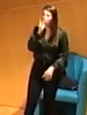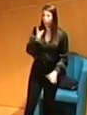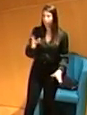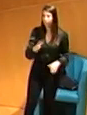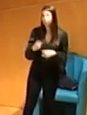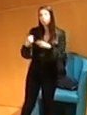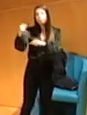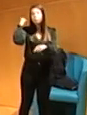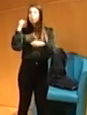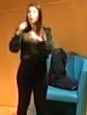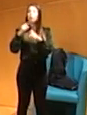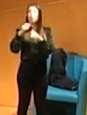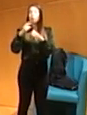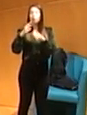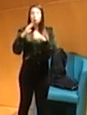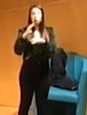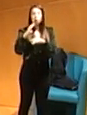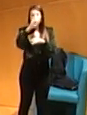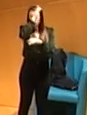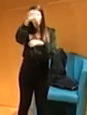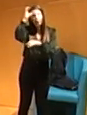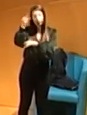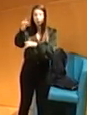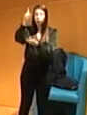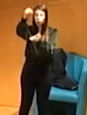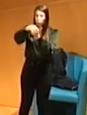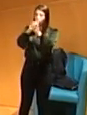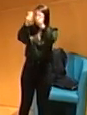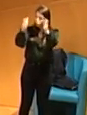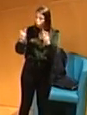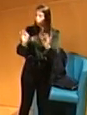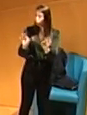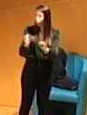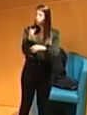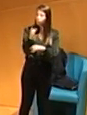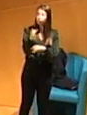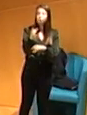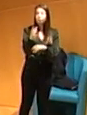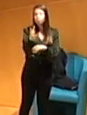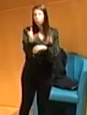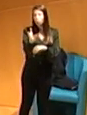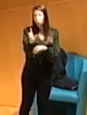va bien, à Chambéry. Et donc, il y a